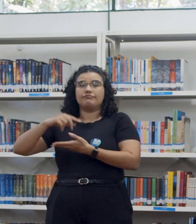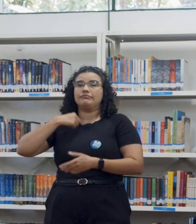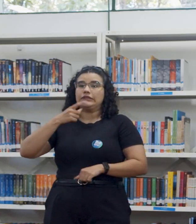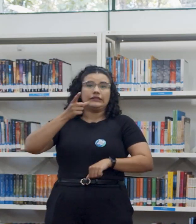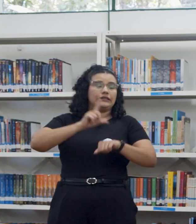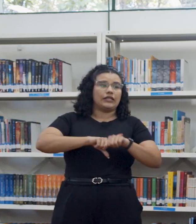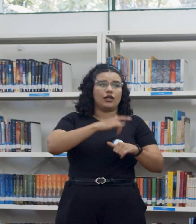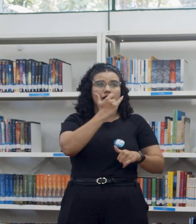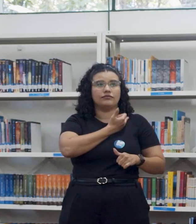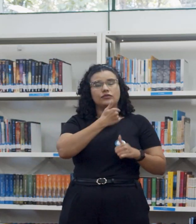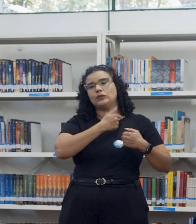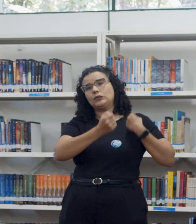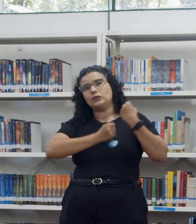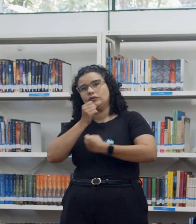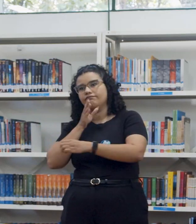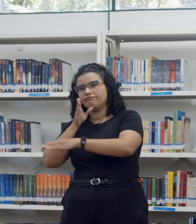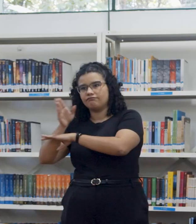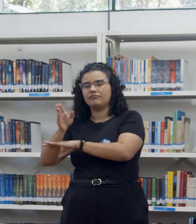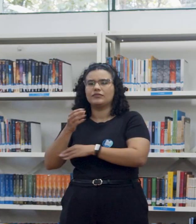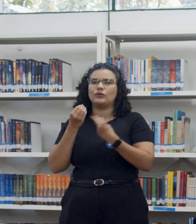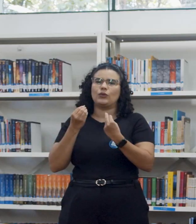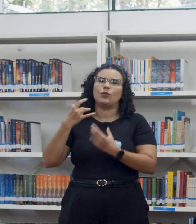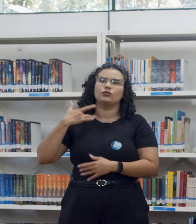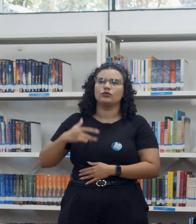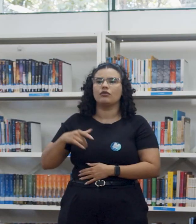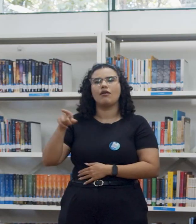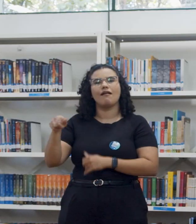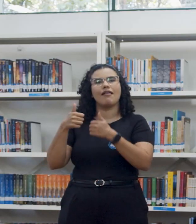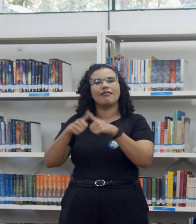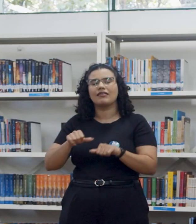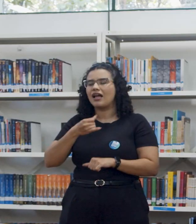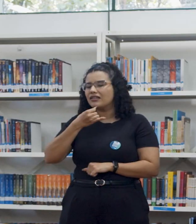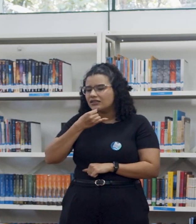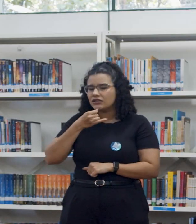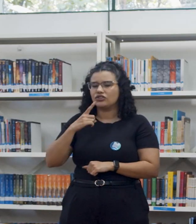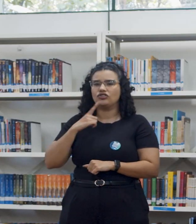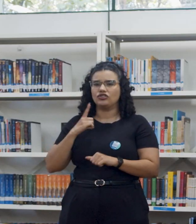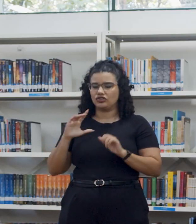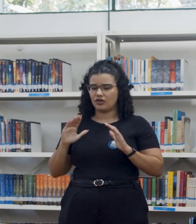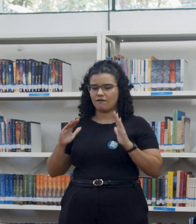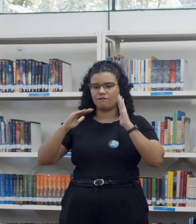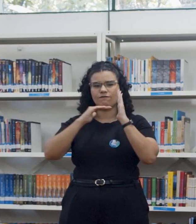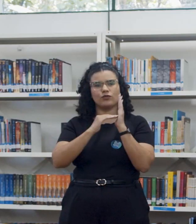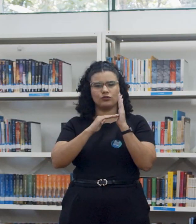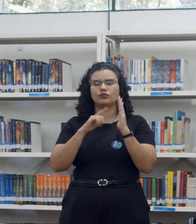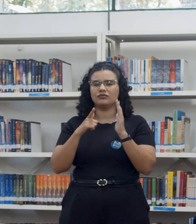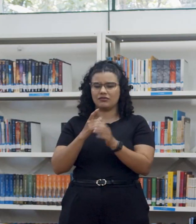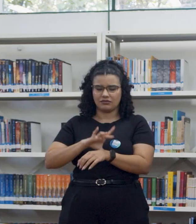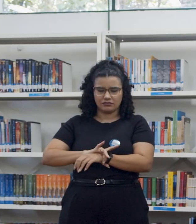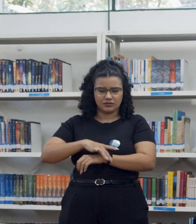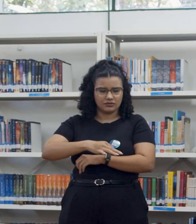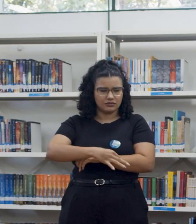buscá-la. Que judiação! Ela estava triste no fundo de um quintal, cheia de pulgas, acorrentada